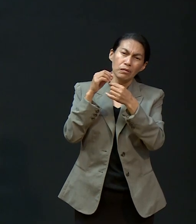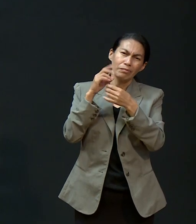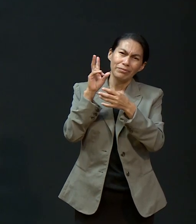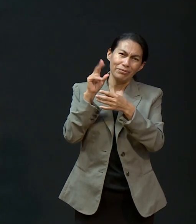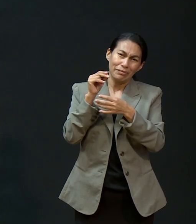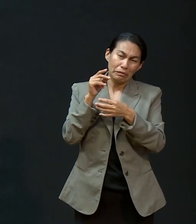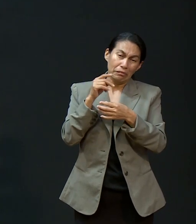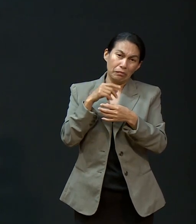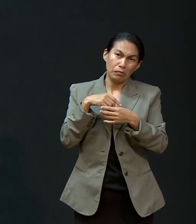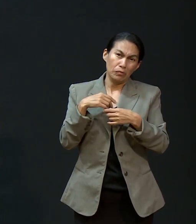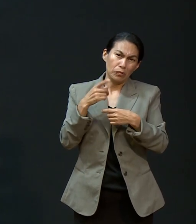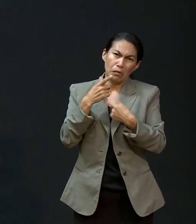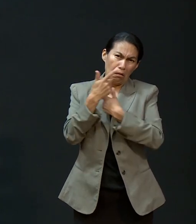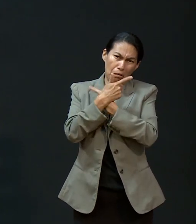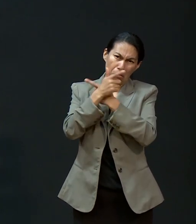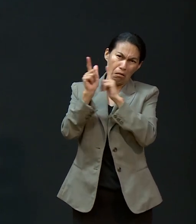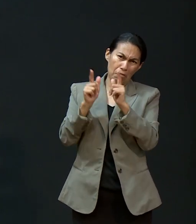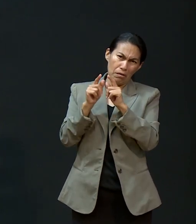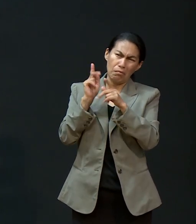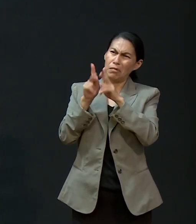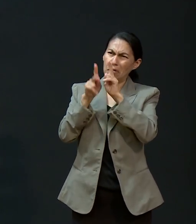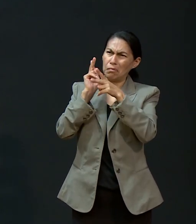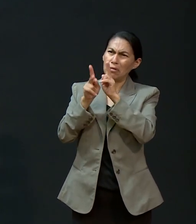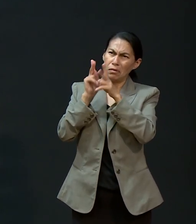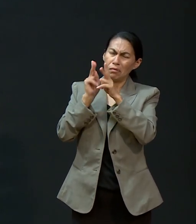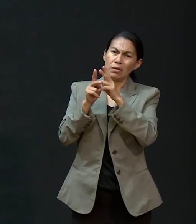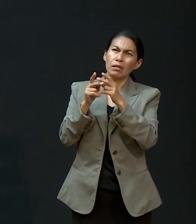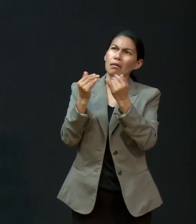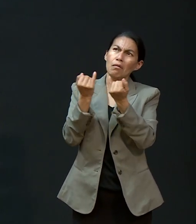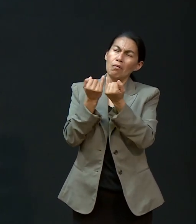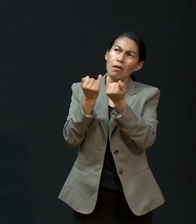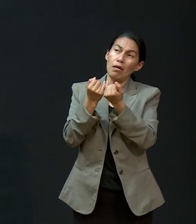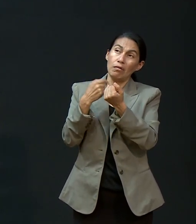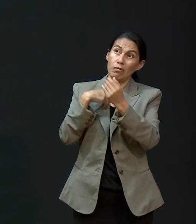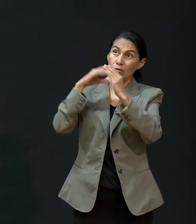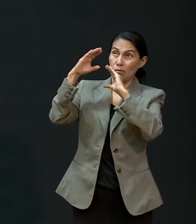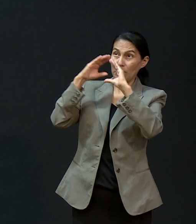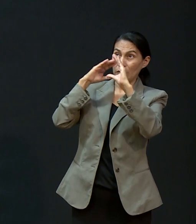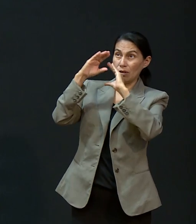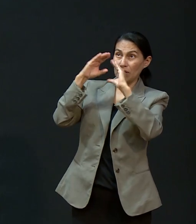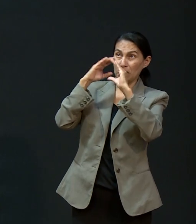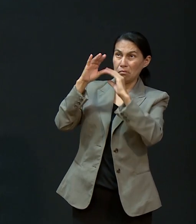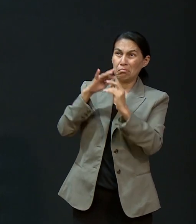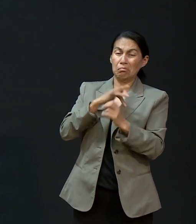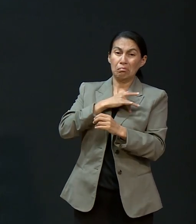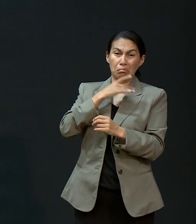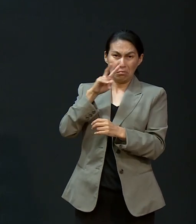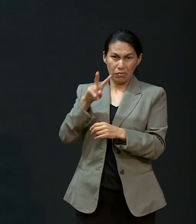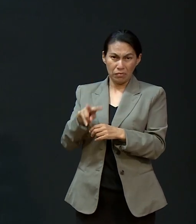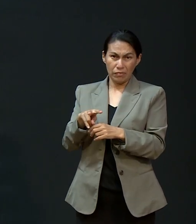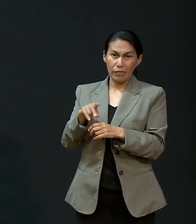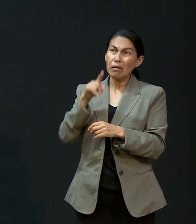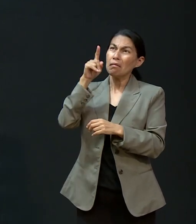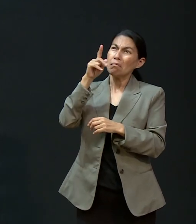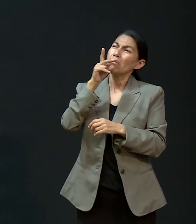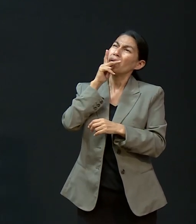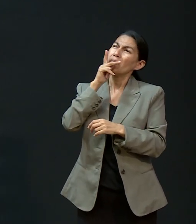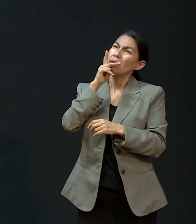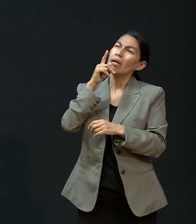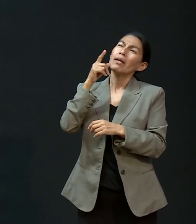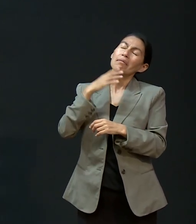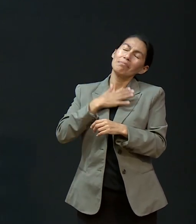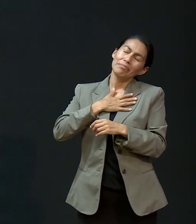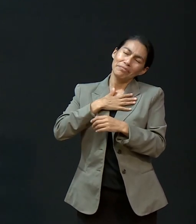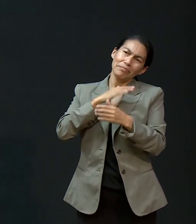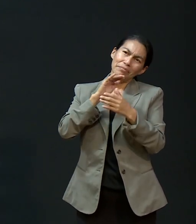luego voy hacer esto. No, si no fluye. Entonces, veo la oración como una comunicación sincera a través de mi padre y,